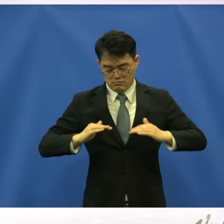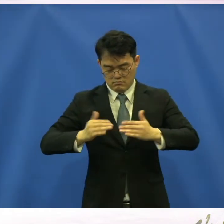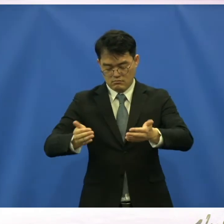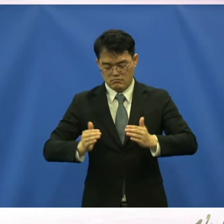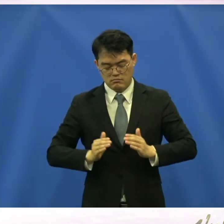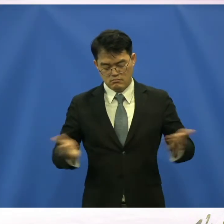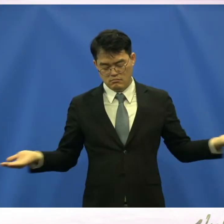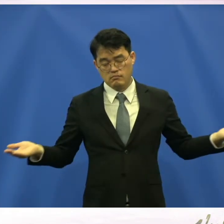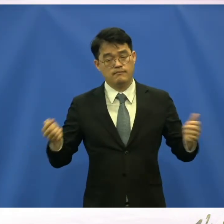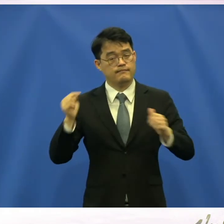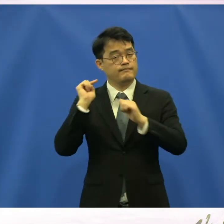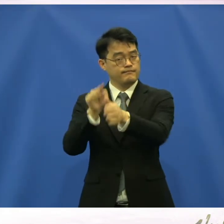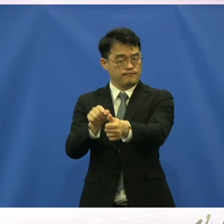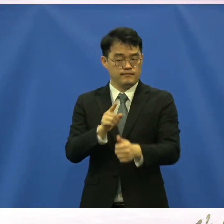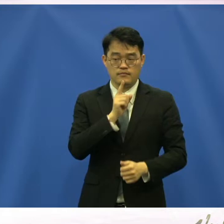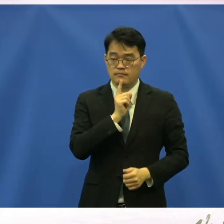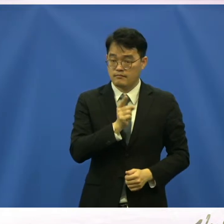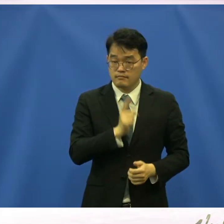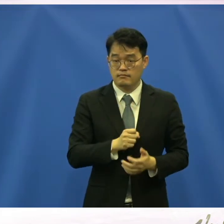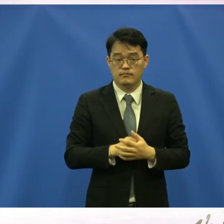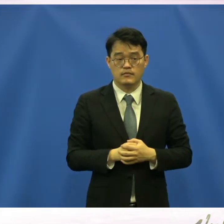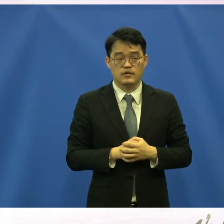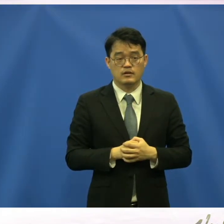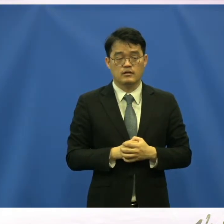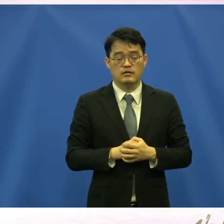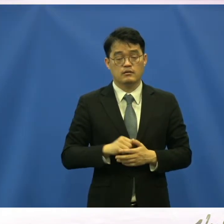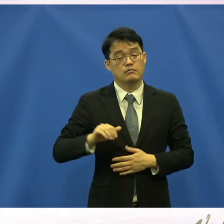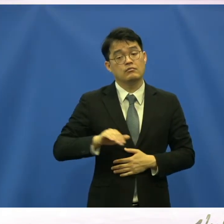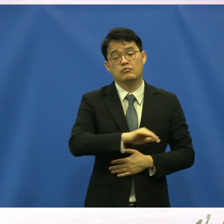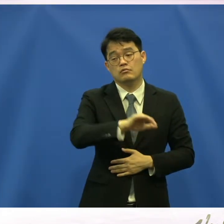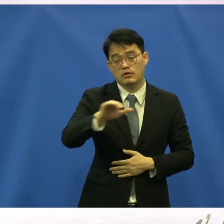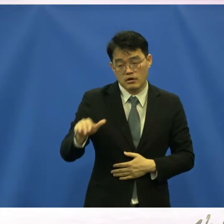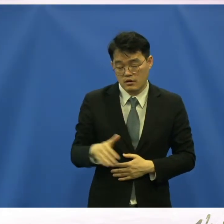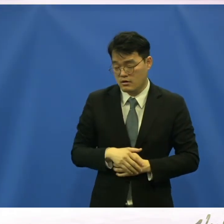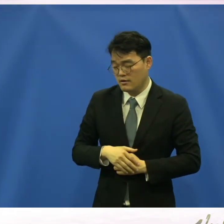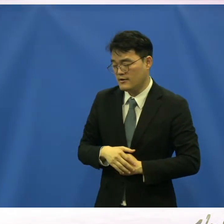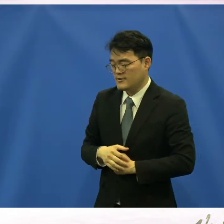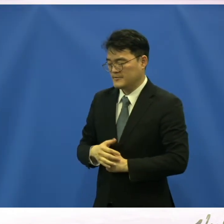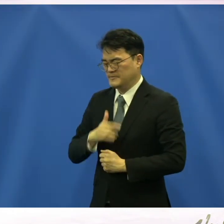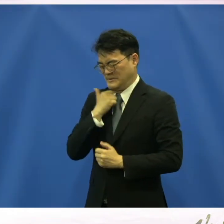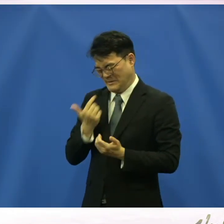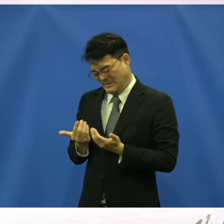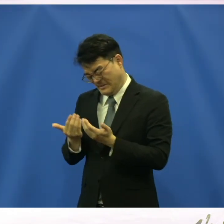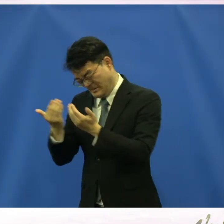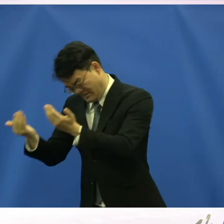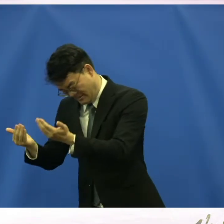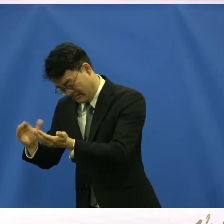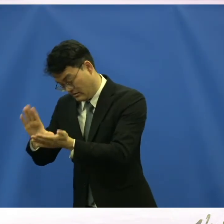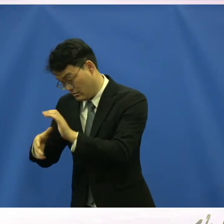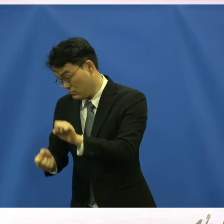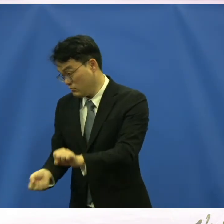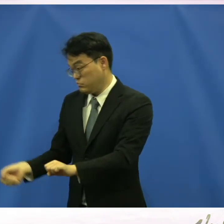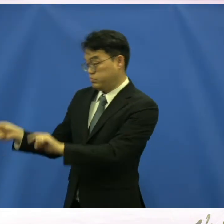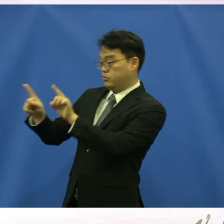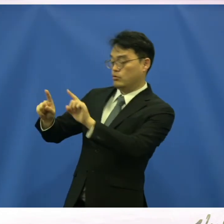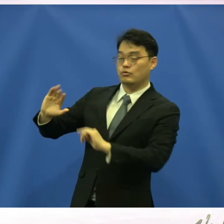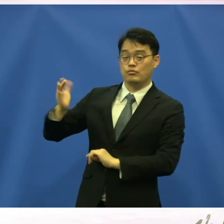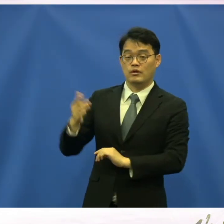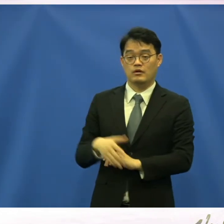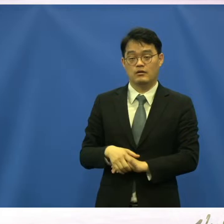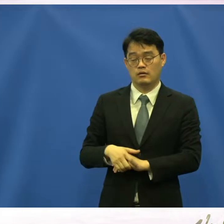여러분, 우리가 죽고자 하면 하나님이 살려주십니다. 하나님을 신뢰해 보십시오. 신기해요. 자아가 죽는 순간부터 이상한 일이